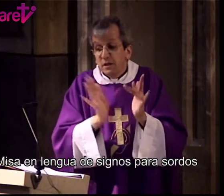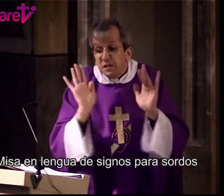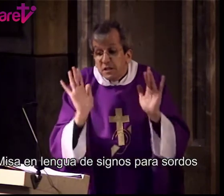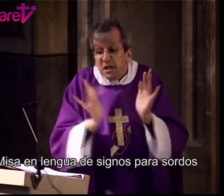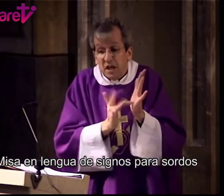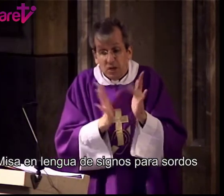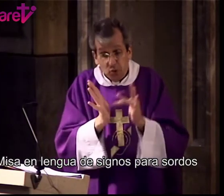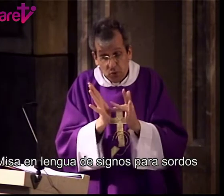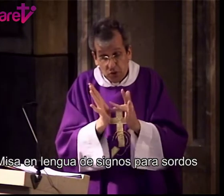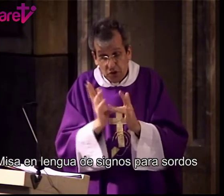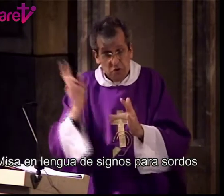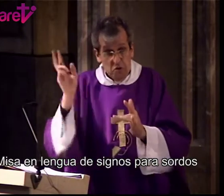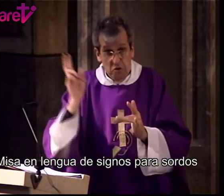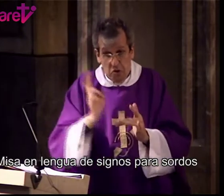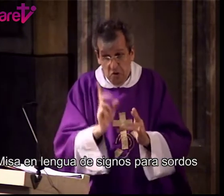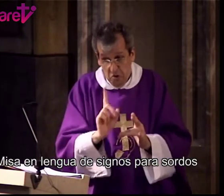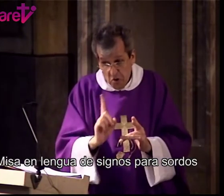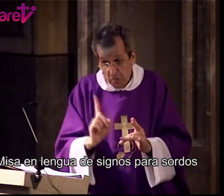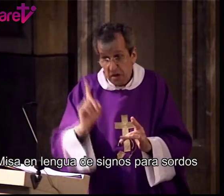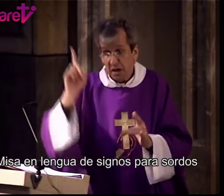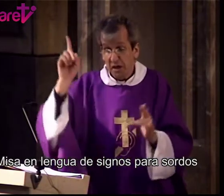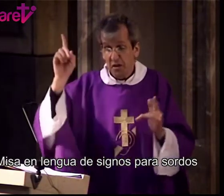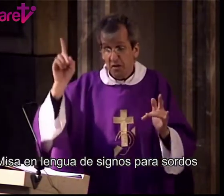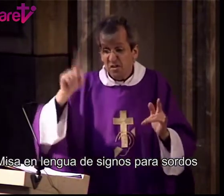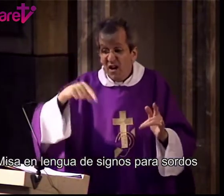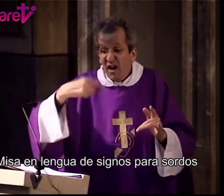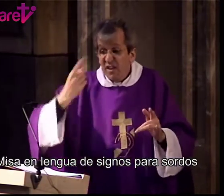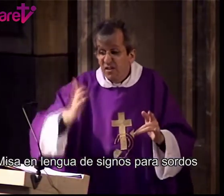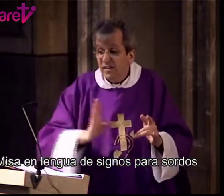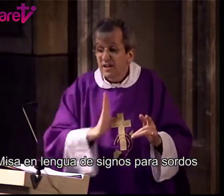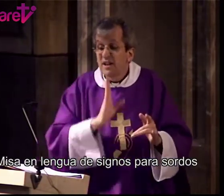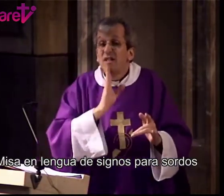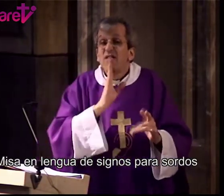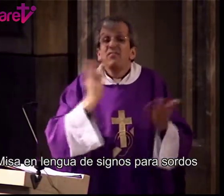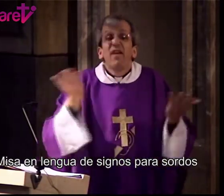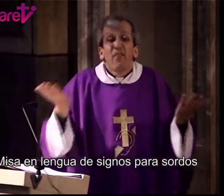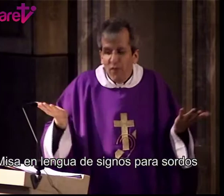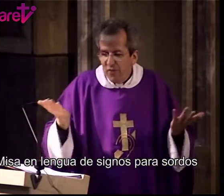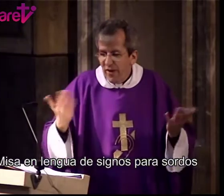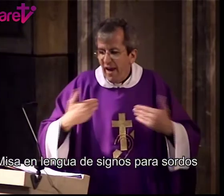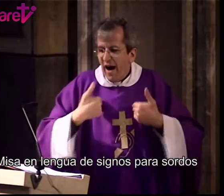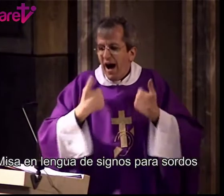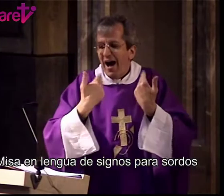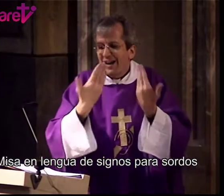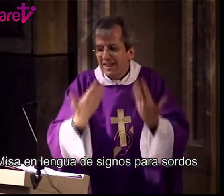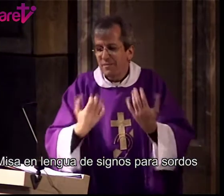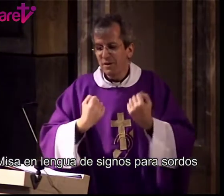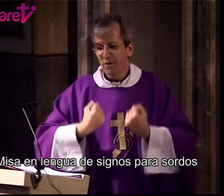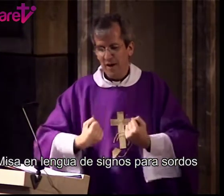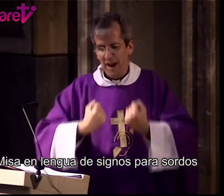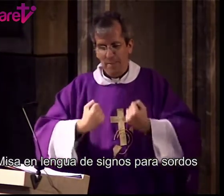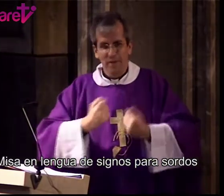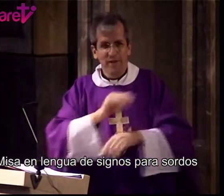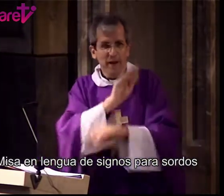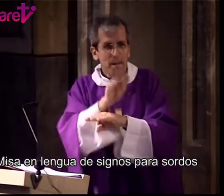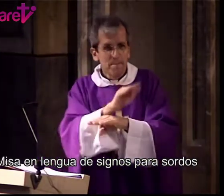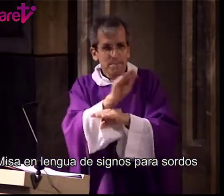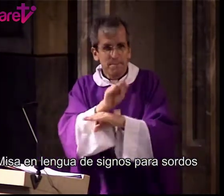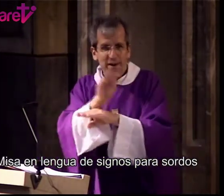Si Jesús no viene de Dios, entonces ¿de dónde ha recibido el poder para